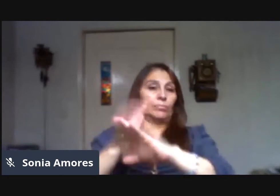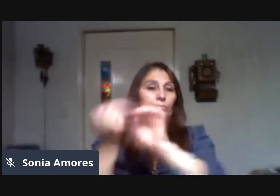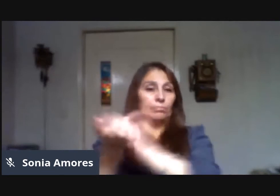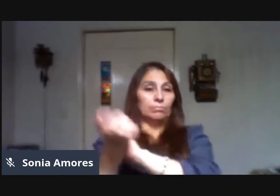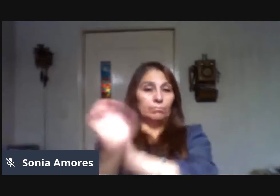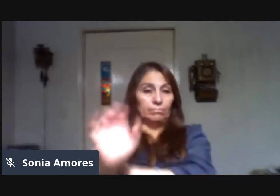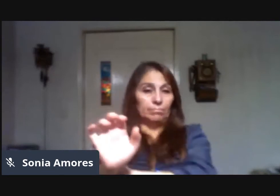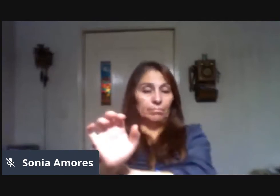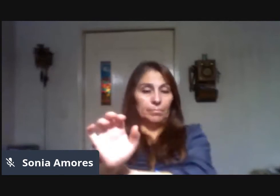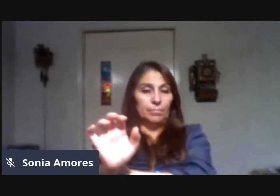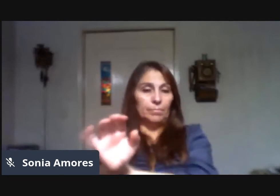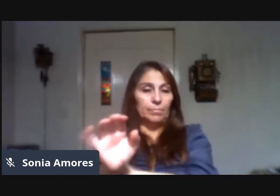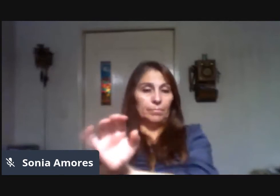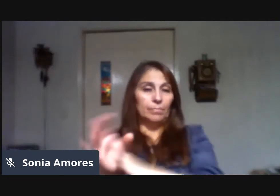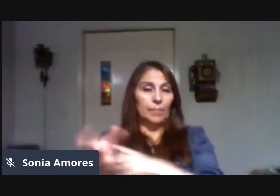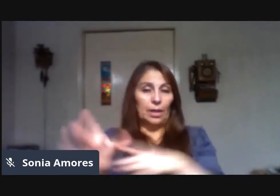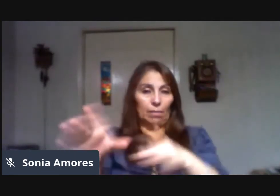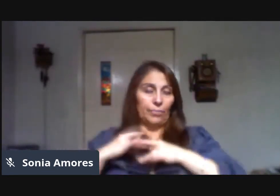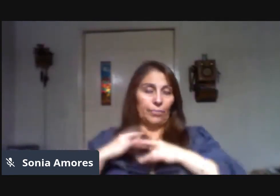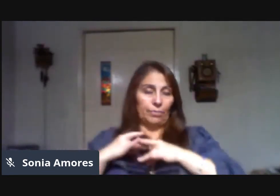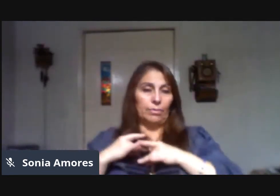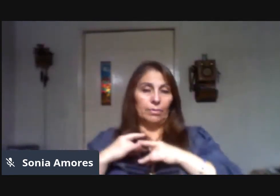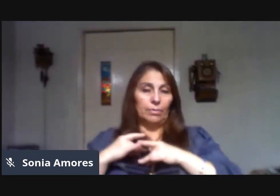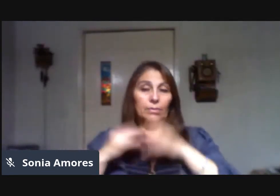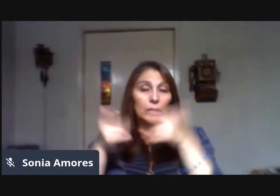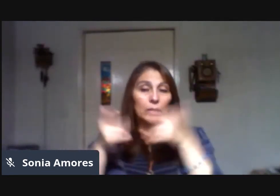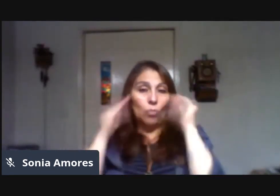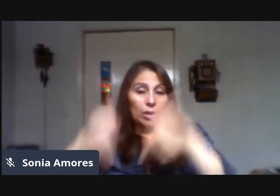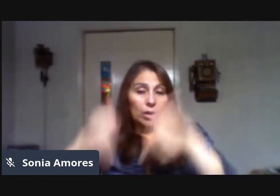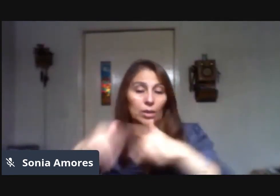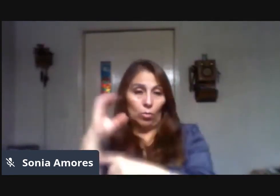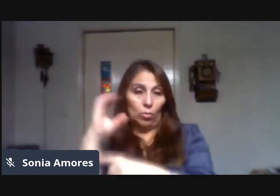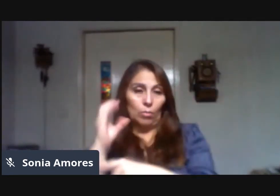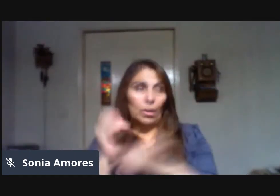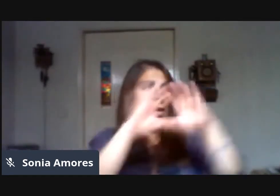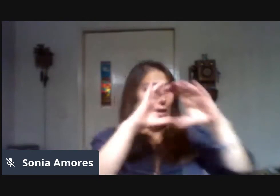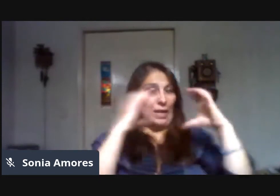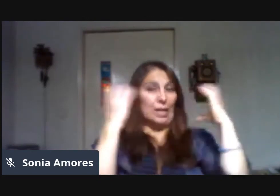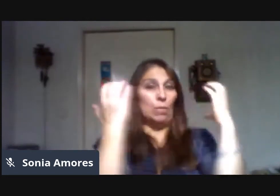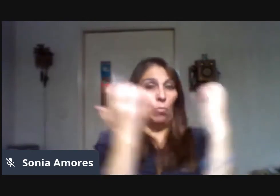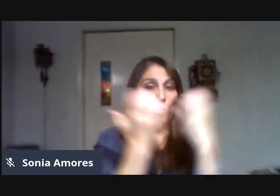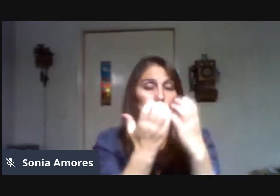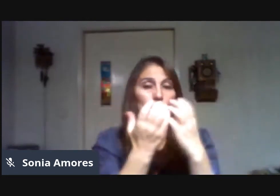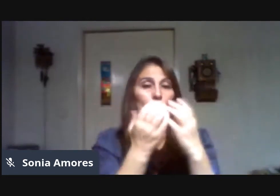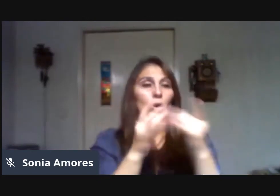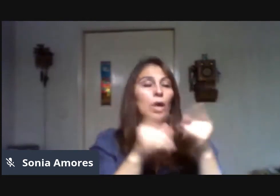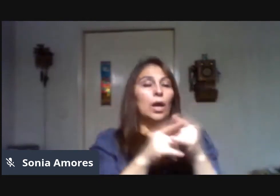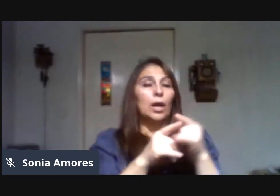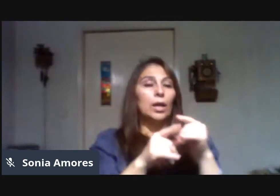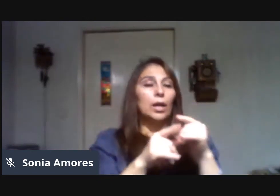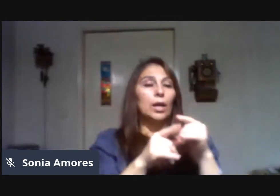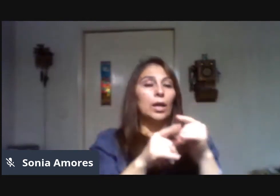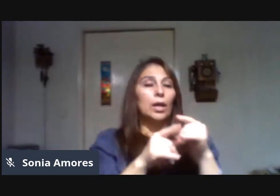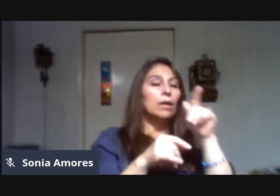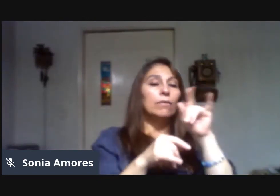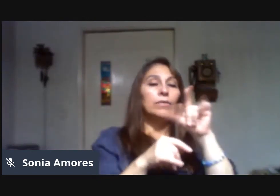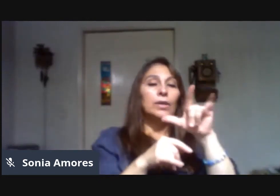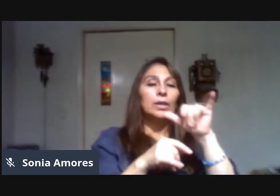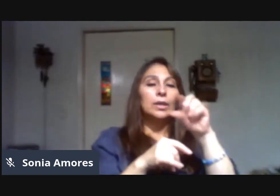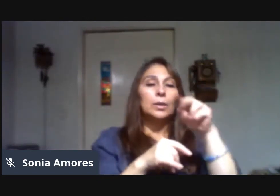los contagios, en el mundo no solo se disputa Filipinas, Vietnam, Taiwán,